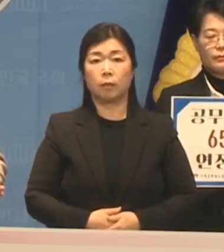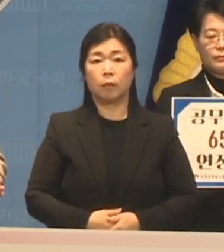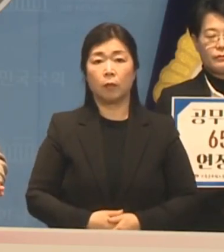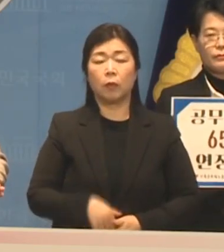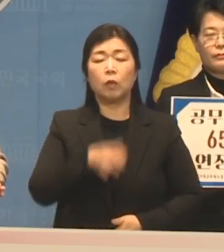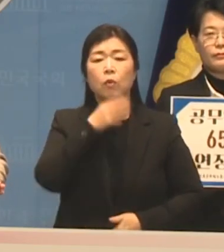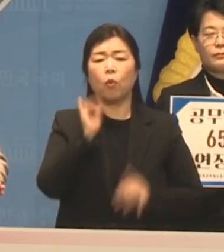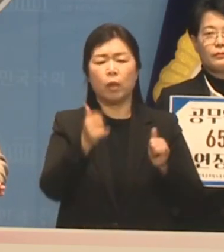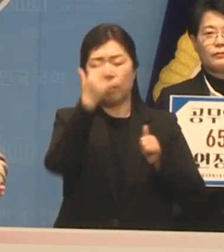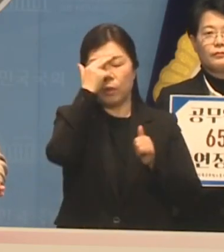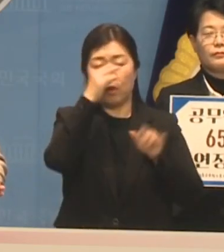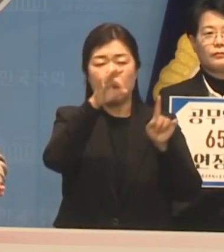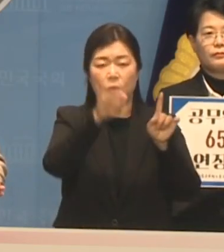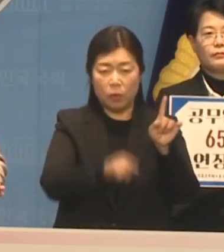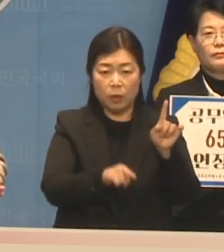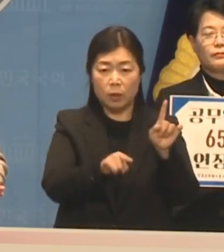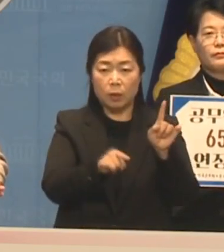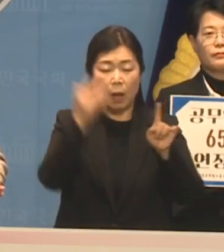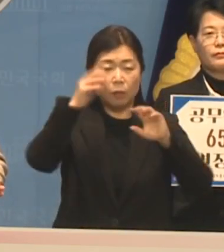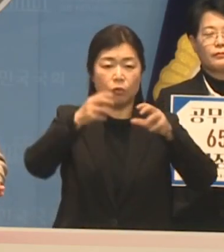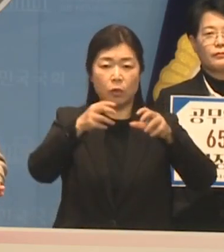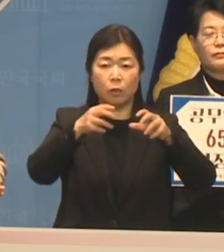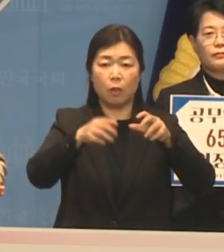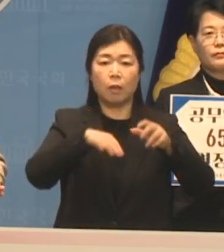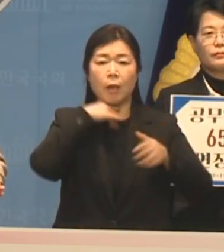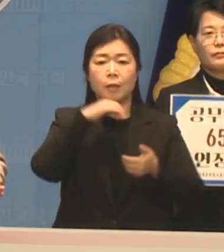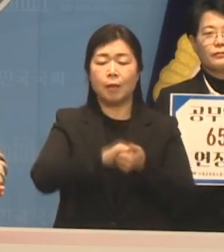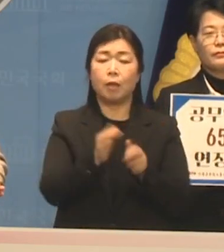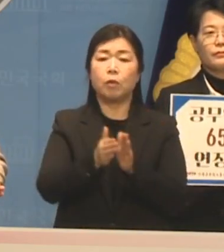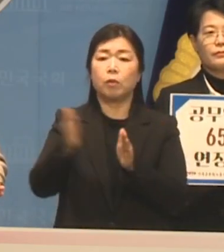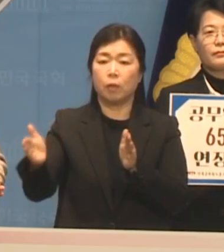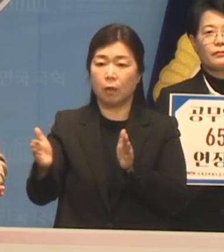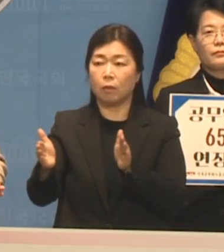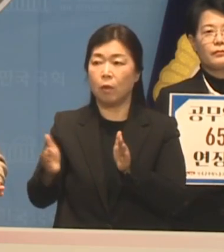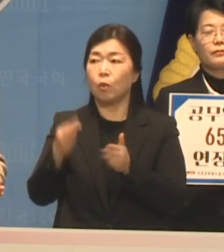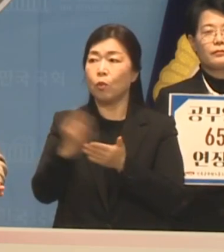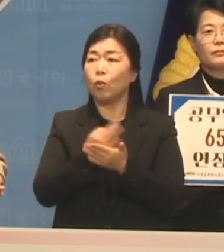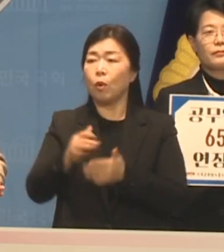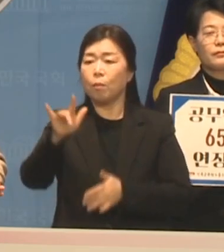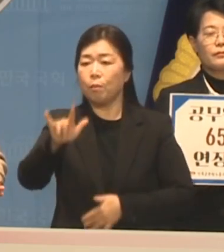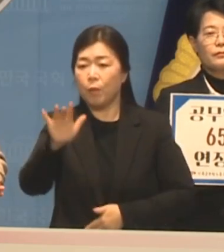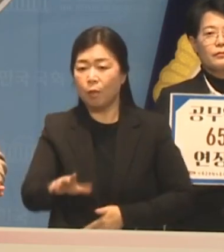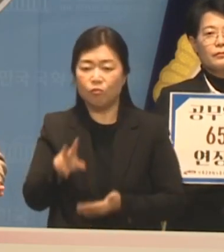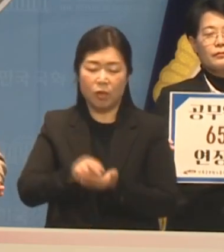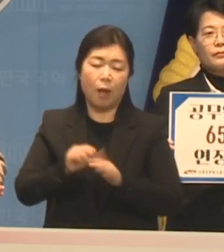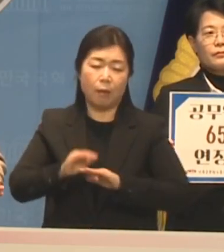빈곤율 1위인 대한민국에서 정년 연장을 통한 소득 공백 해소는